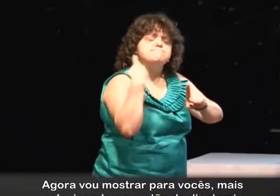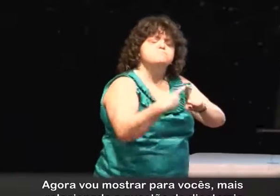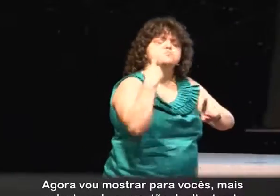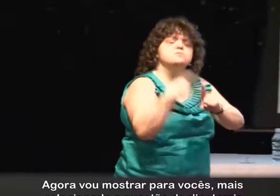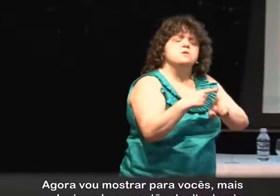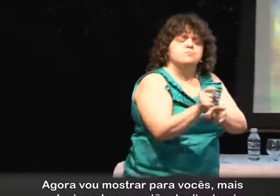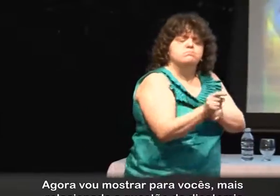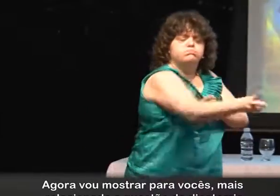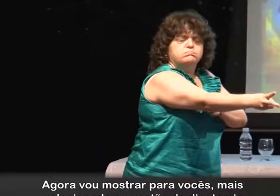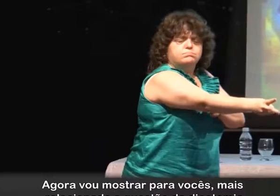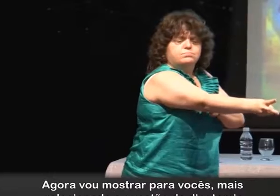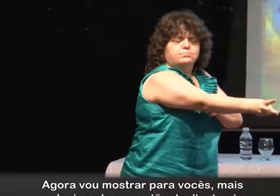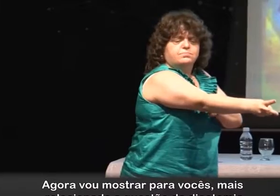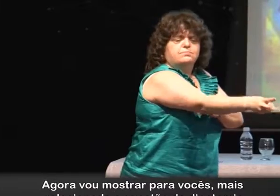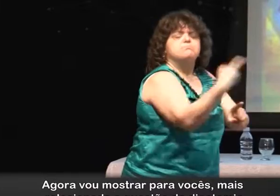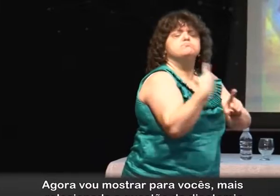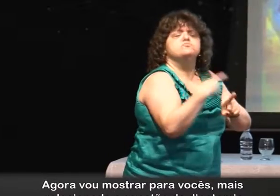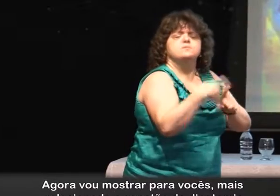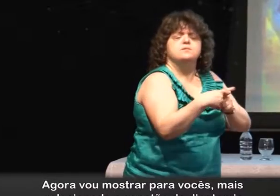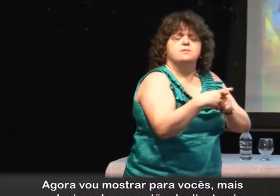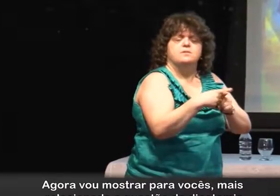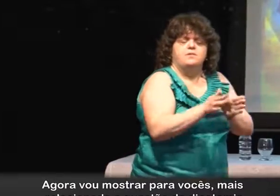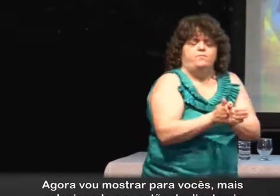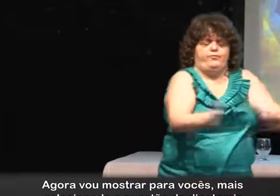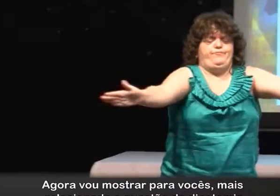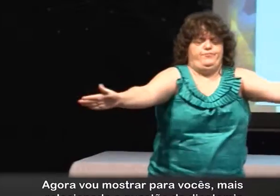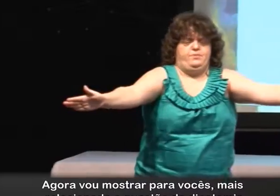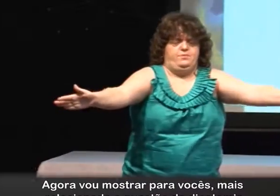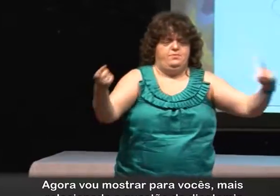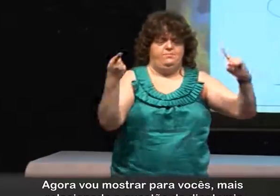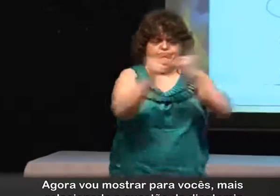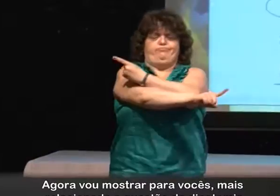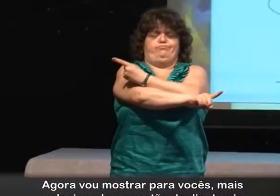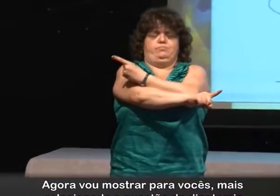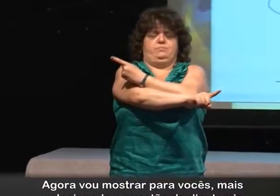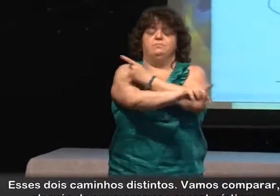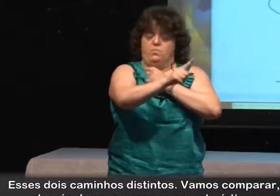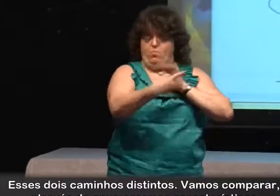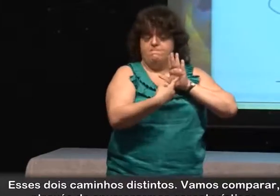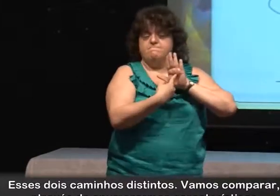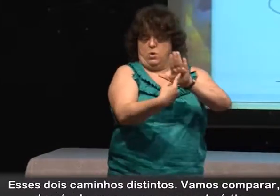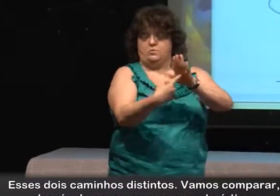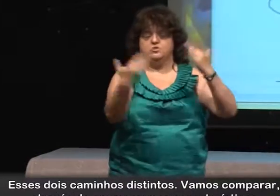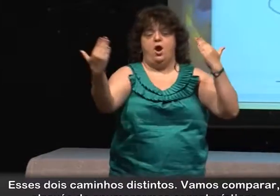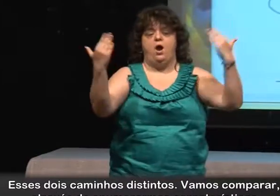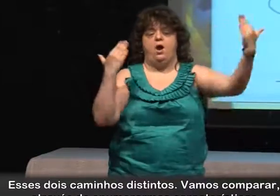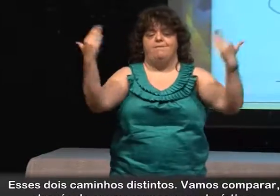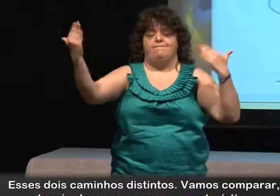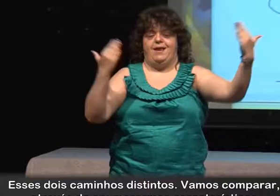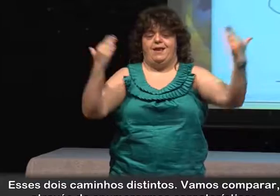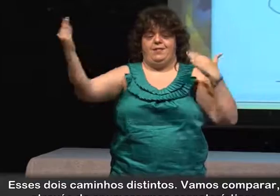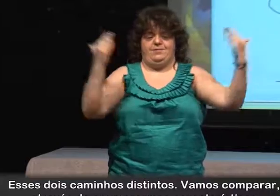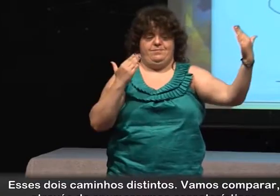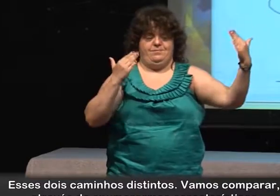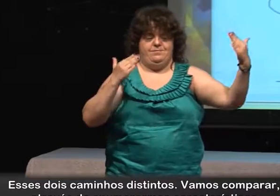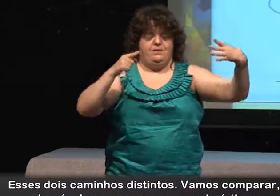Agora eu vou mostrar para vocês, mais ainda relacionado à questão da dicotomia, né? Esses dois caminhos distintos. Vamos fazer uma